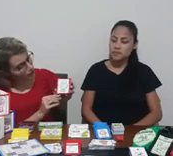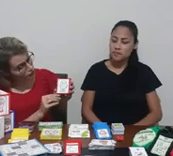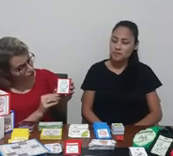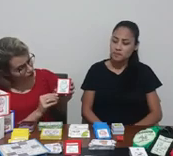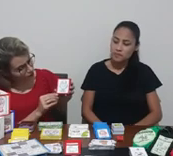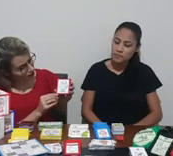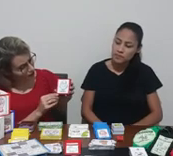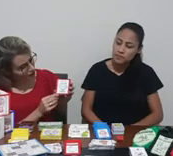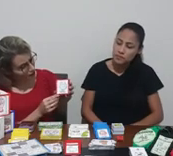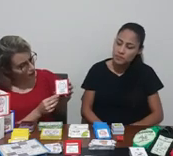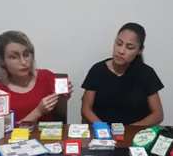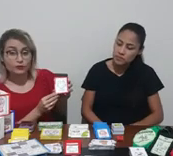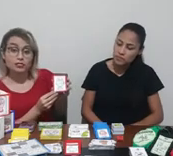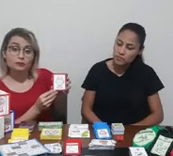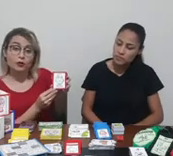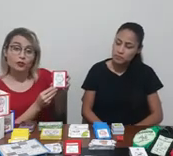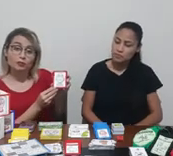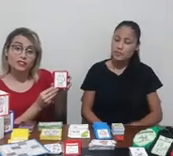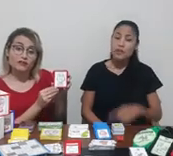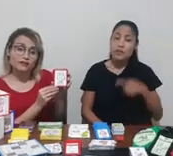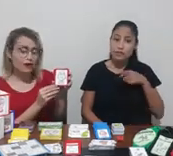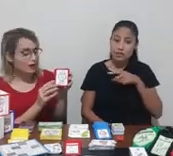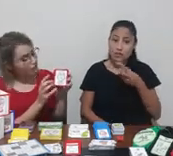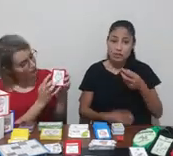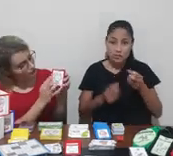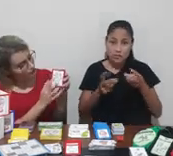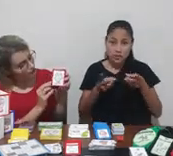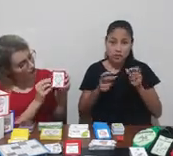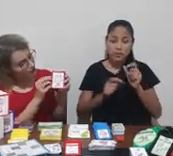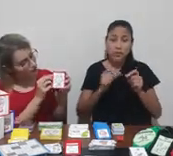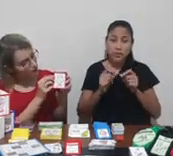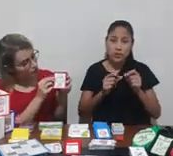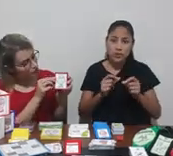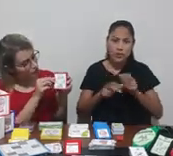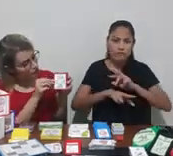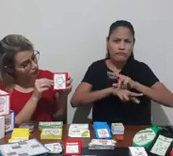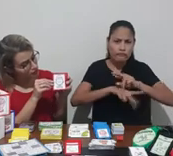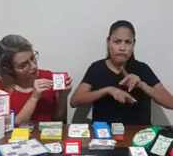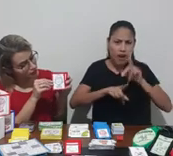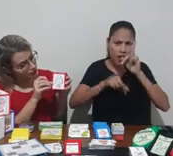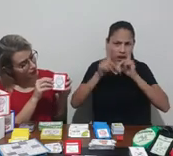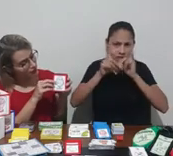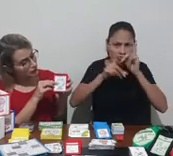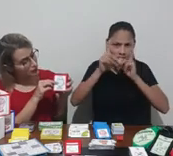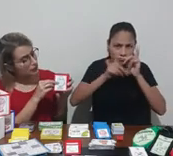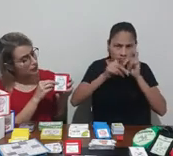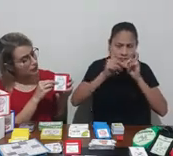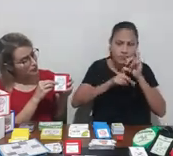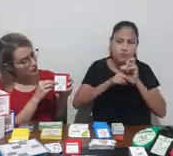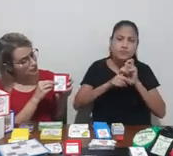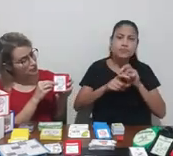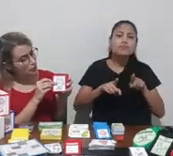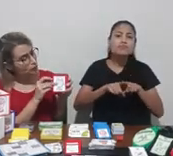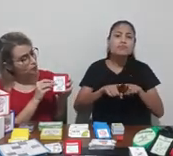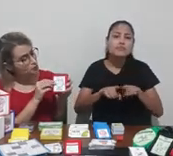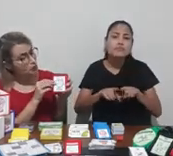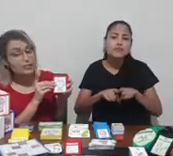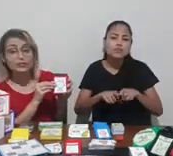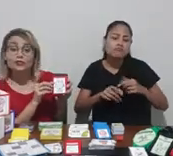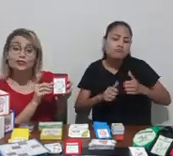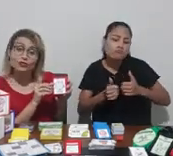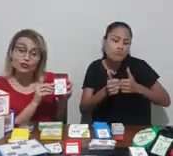Então, esse joguinho aqui, vocês podem observar que são várias expressões, tá? E também segue o